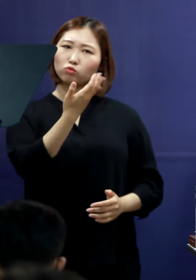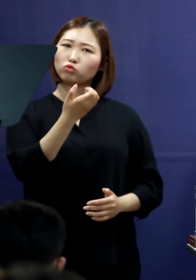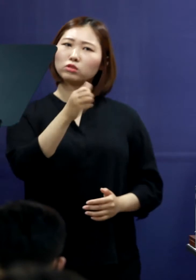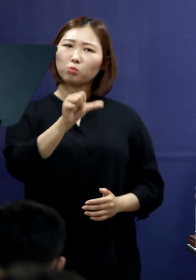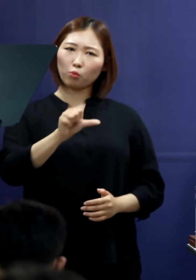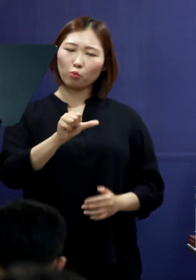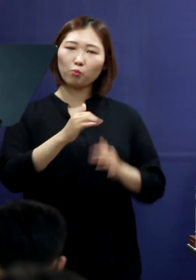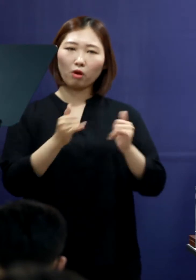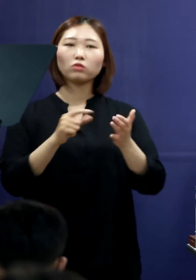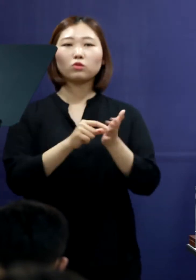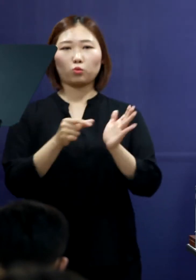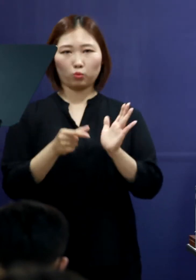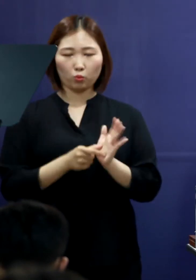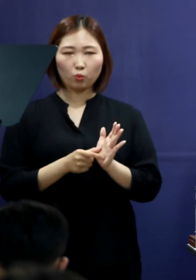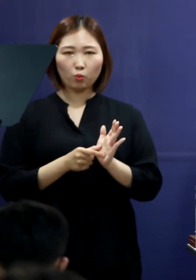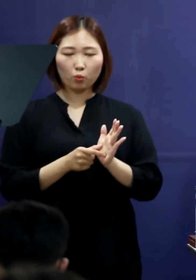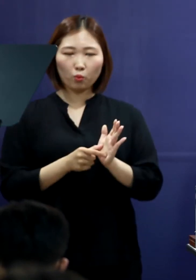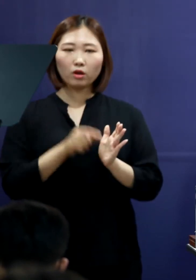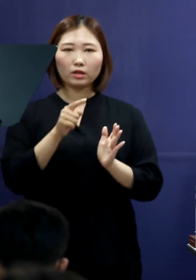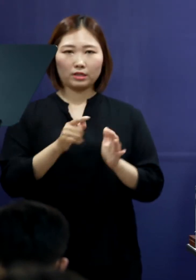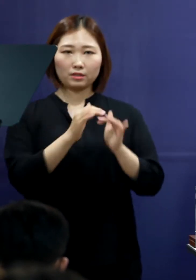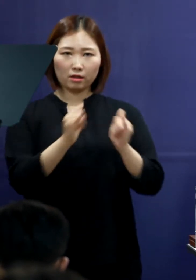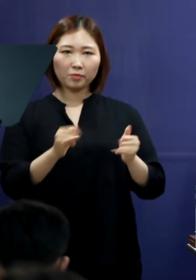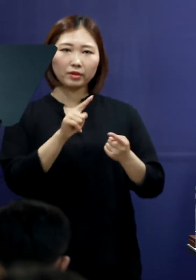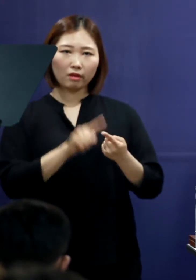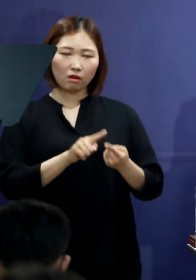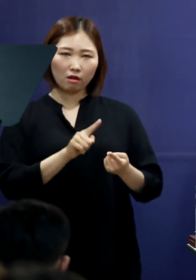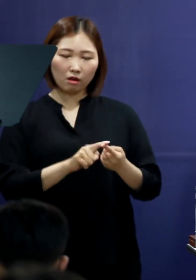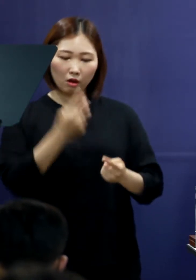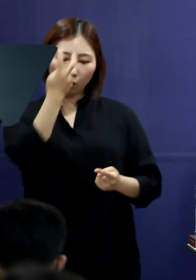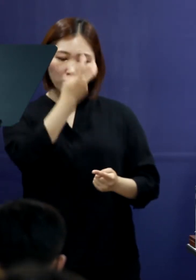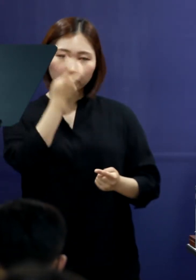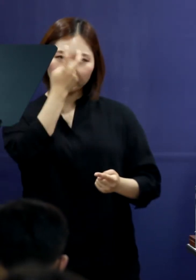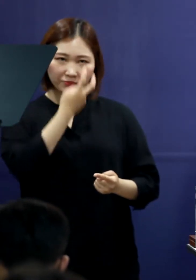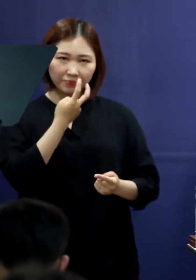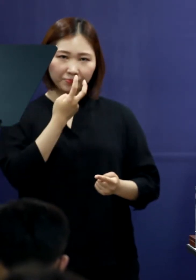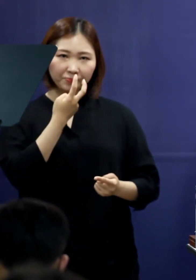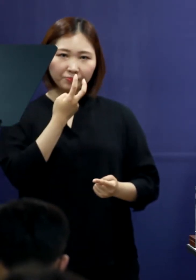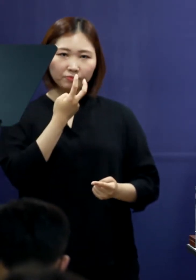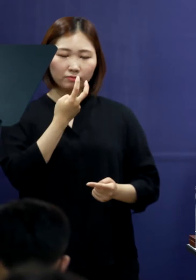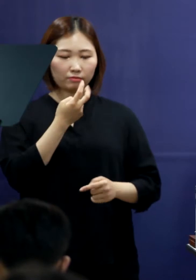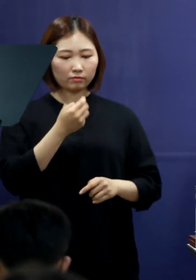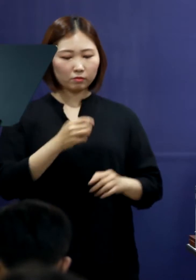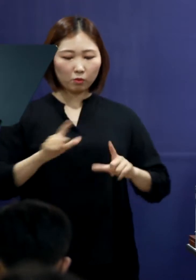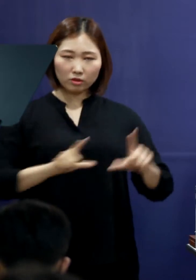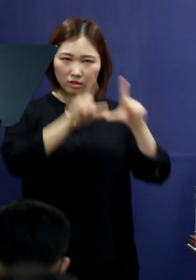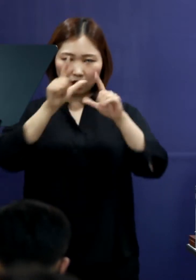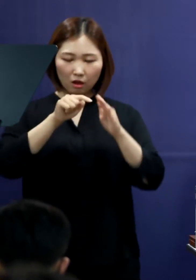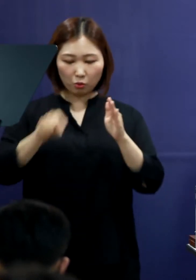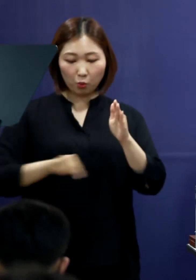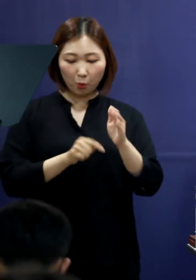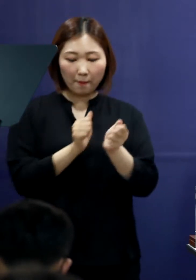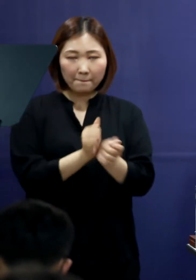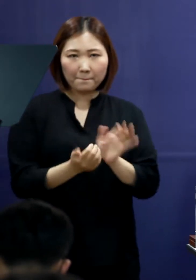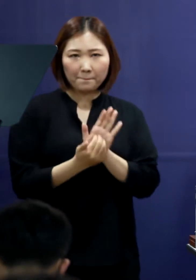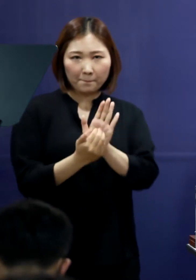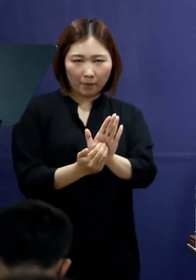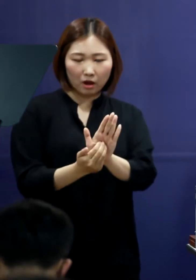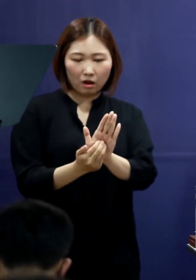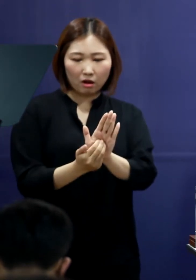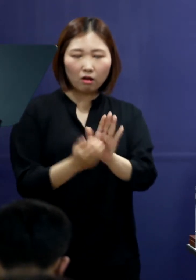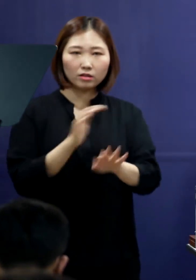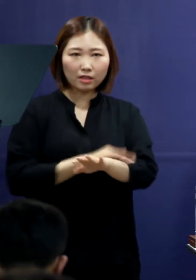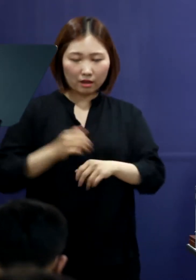됩니다만 이 유증상자에 대해서는 검사를 실시하고 또 생활 속 방역 활동을 철저하게 전개하는